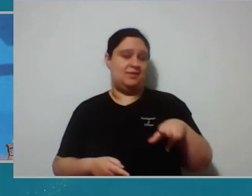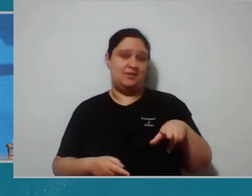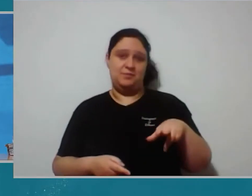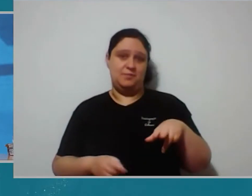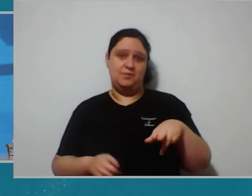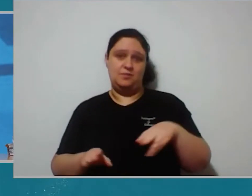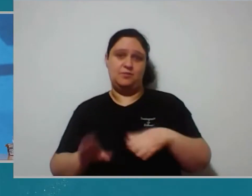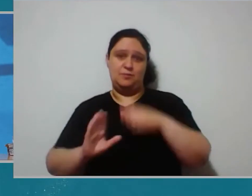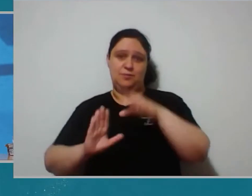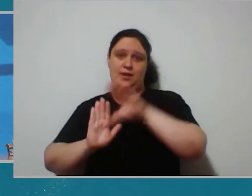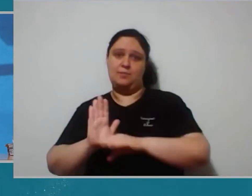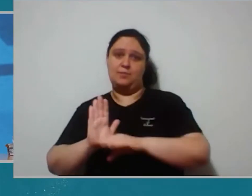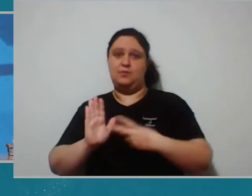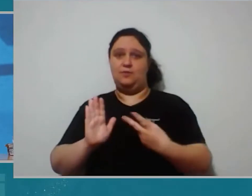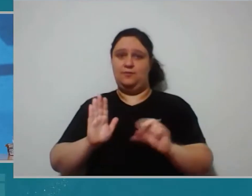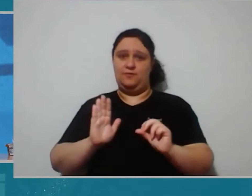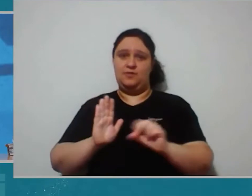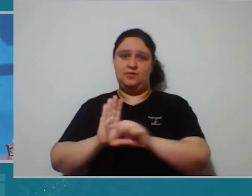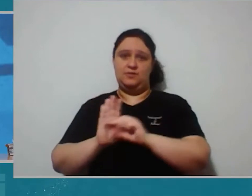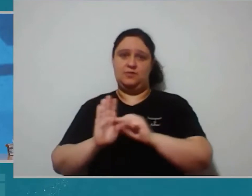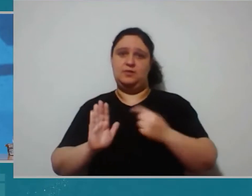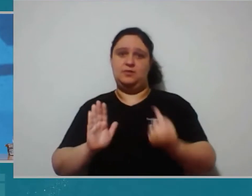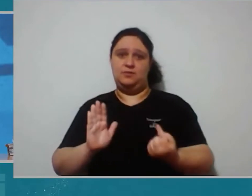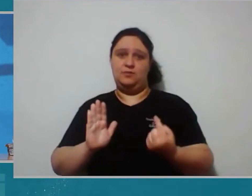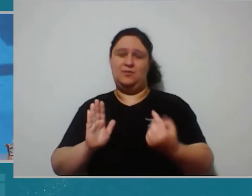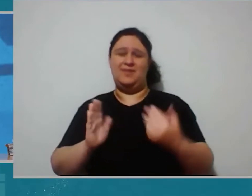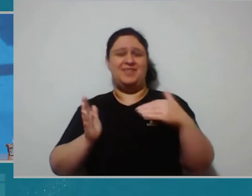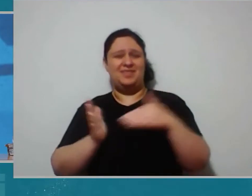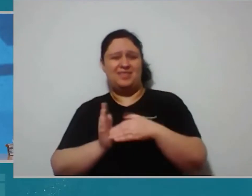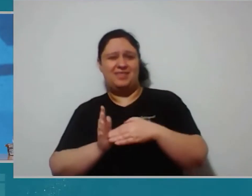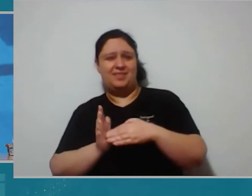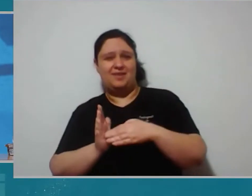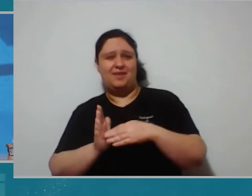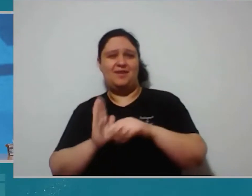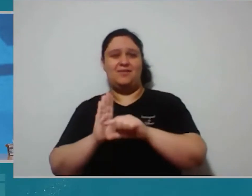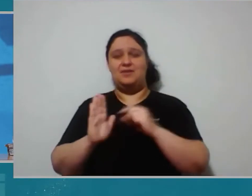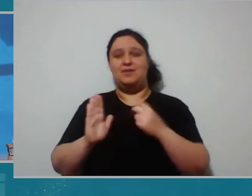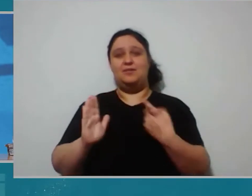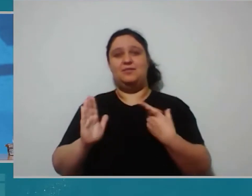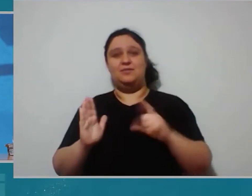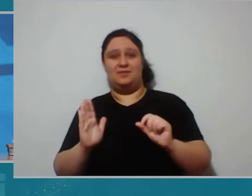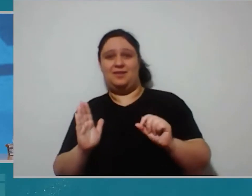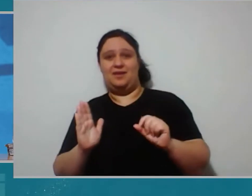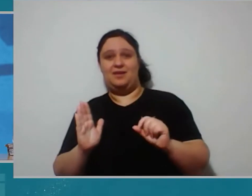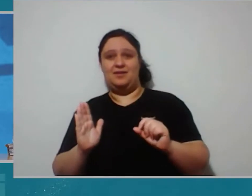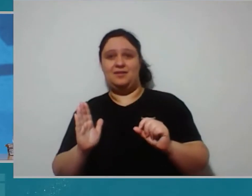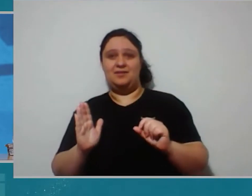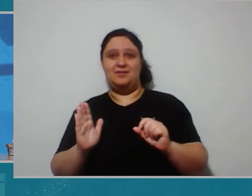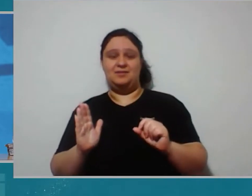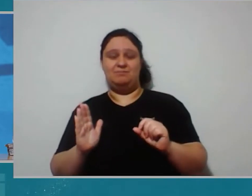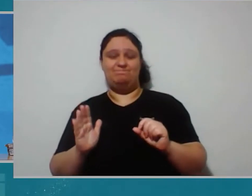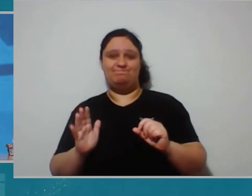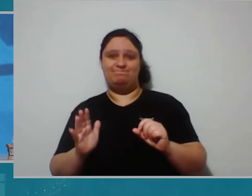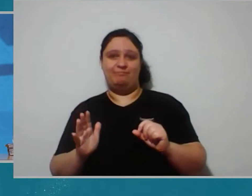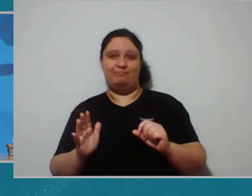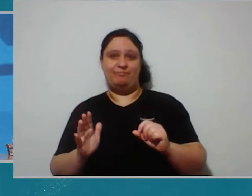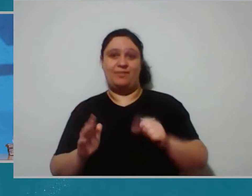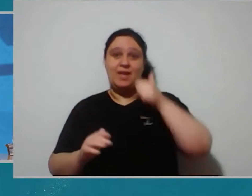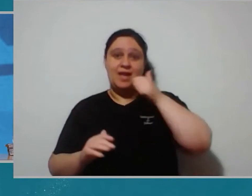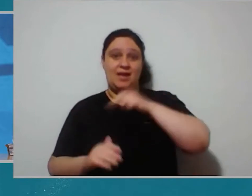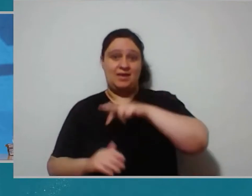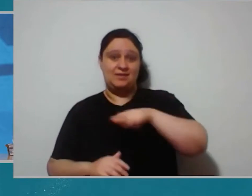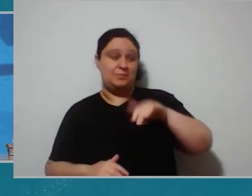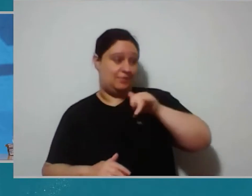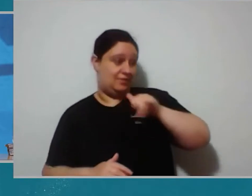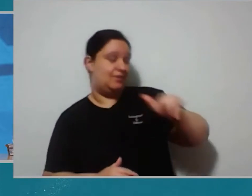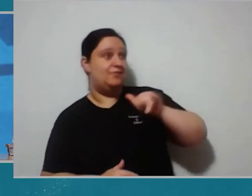1, até versículo 10, se você ler aí, eles foram lá, né? As irmãs que avisaram eles que Jesus não